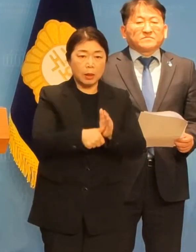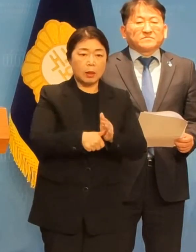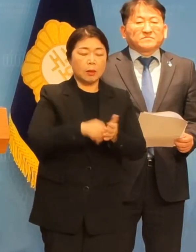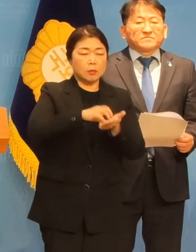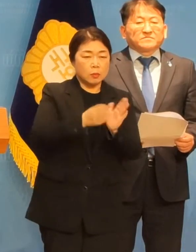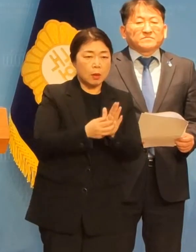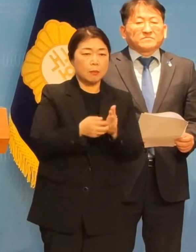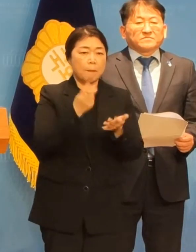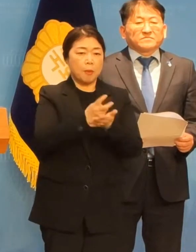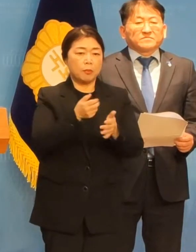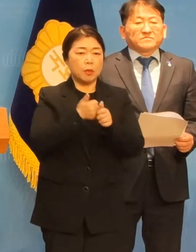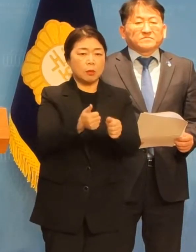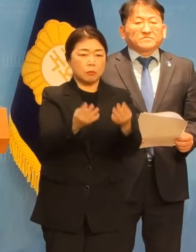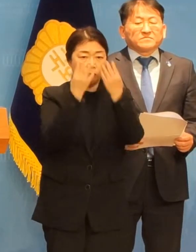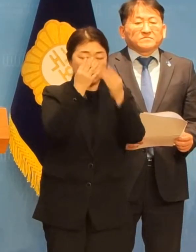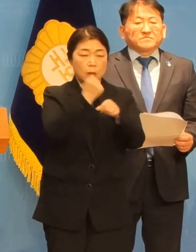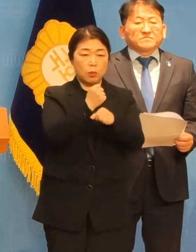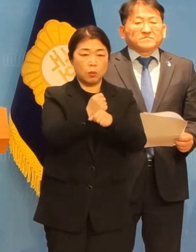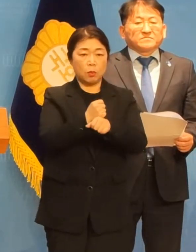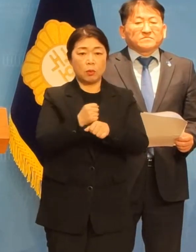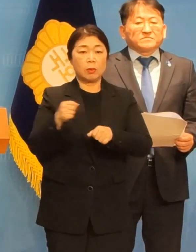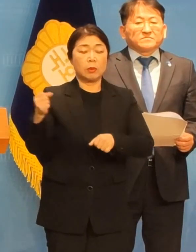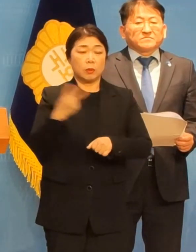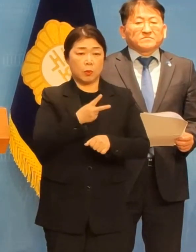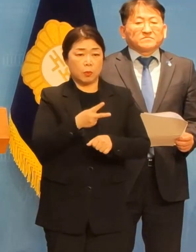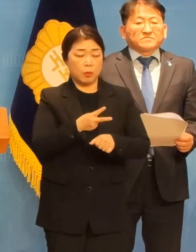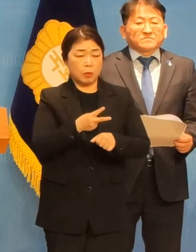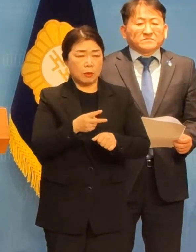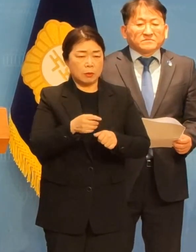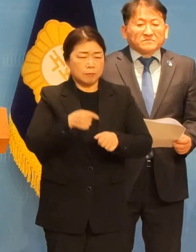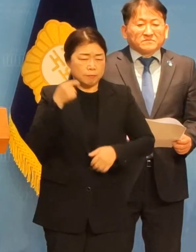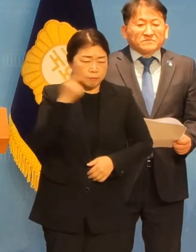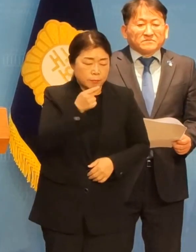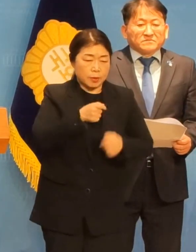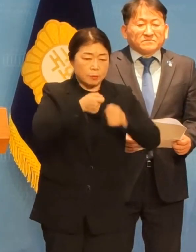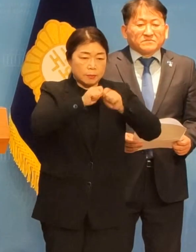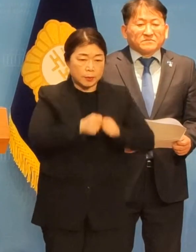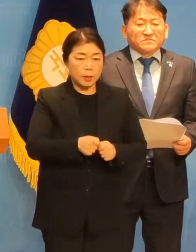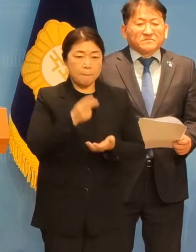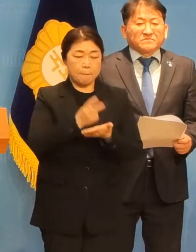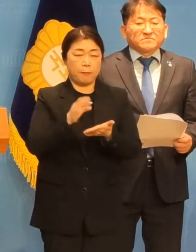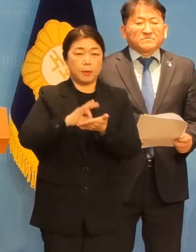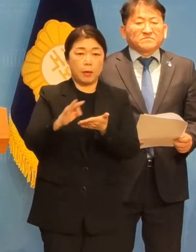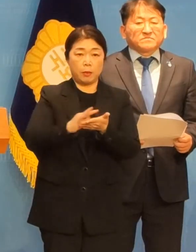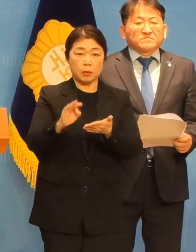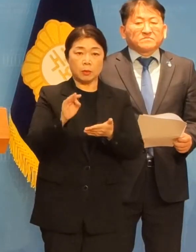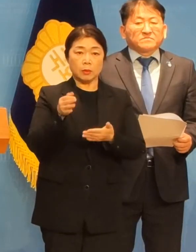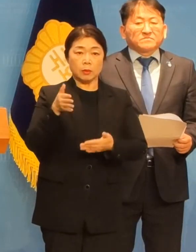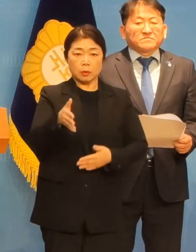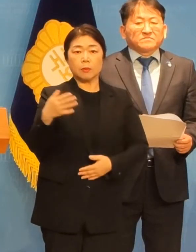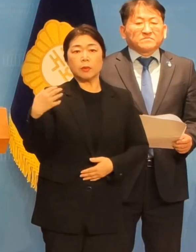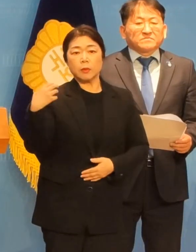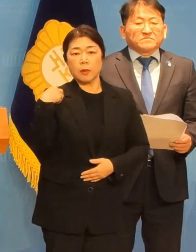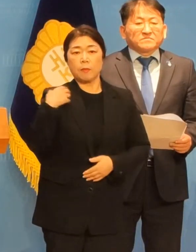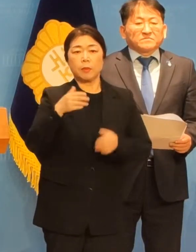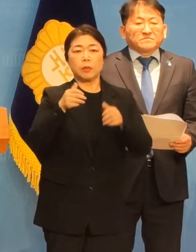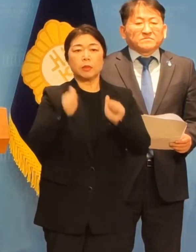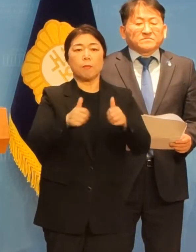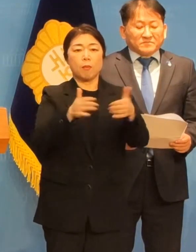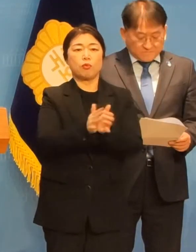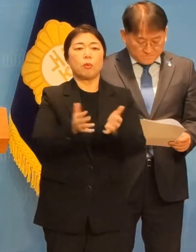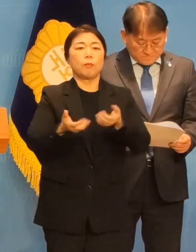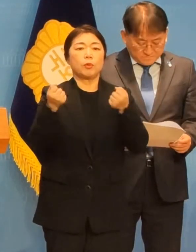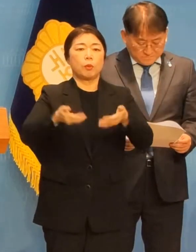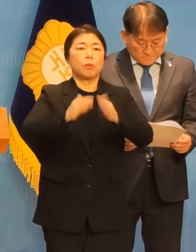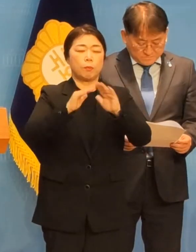방법으로 구금하고 빚 하나 셀 틈 없이 엄밀하게 법을 적용할 재판부가 있어야 합니다.